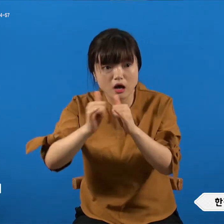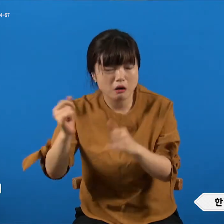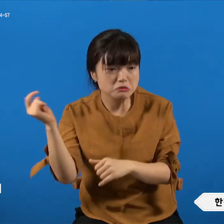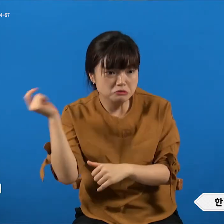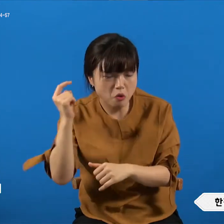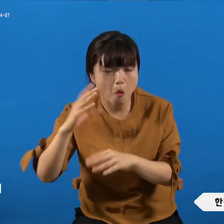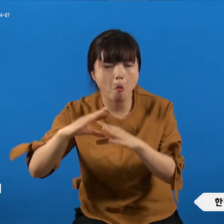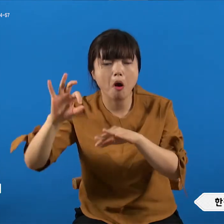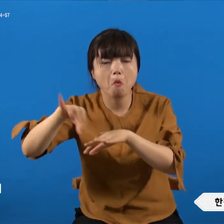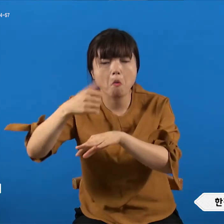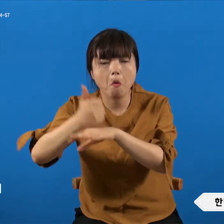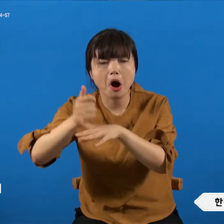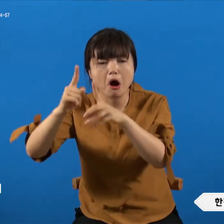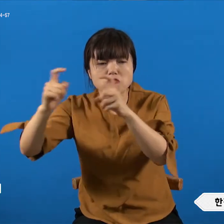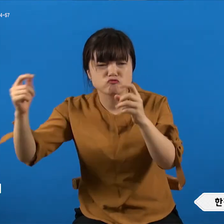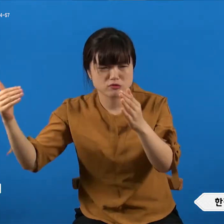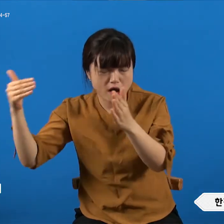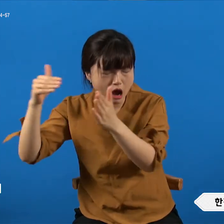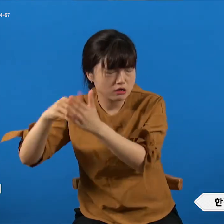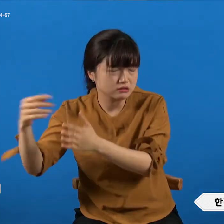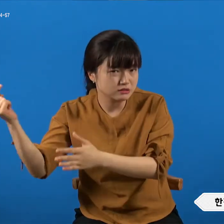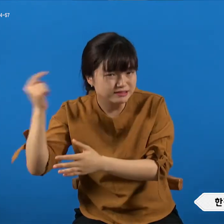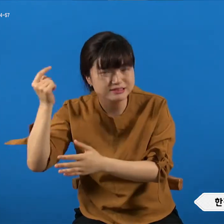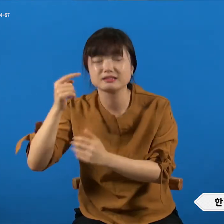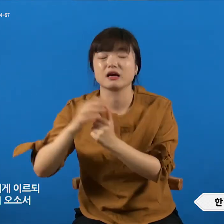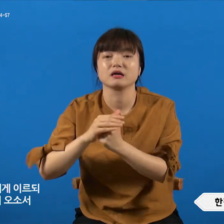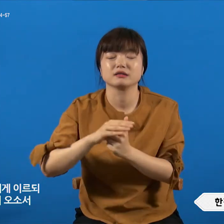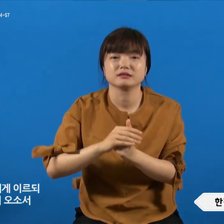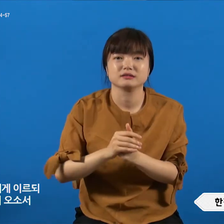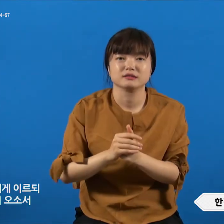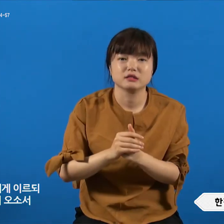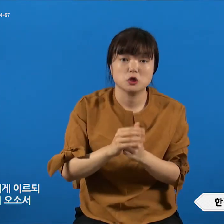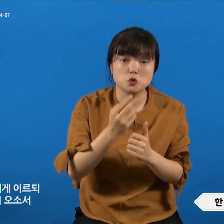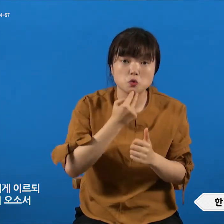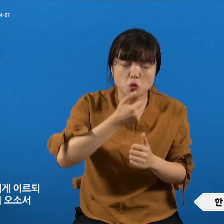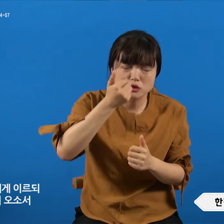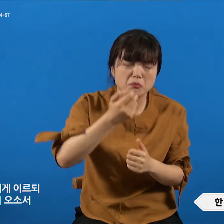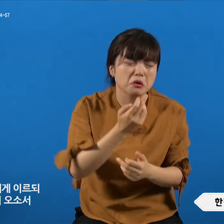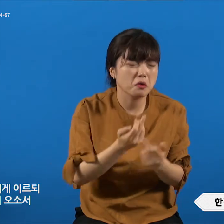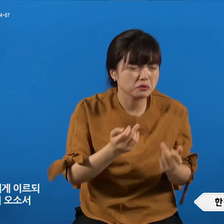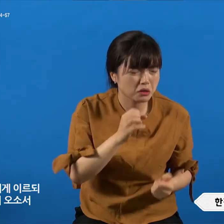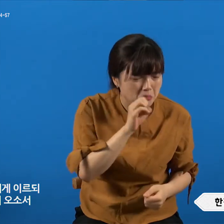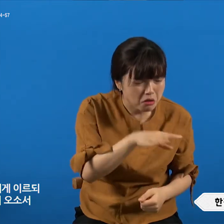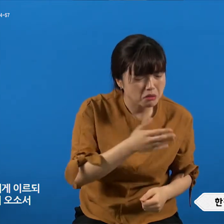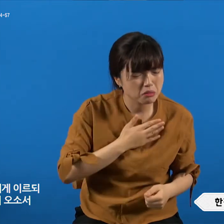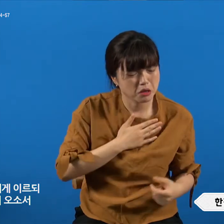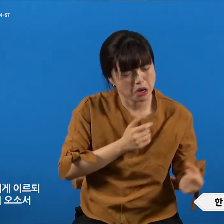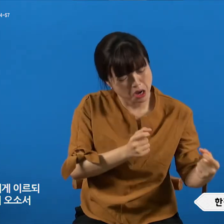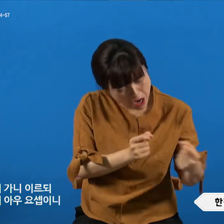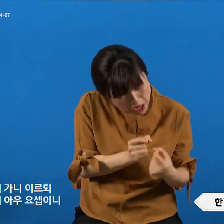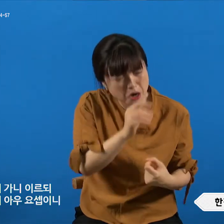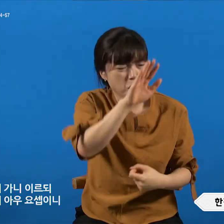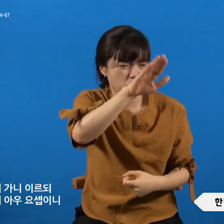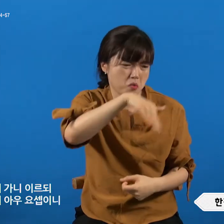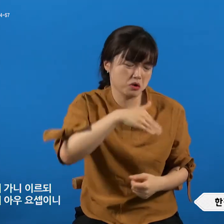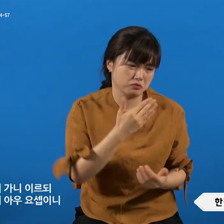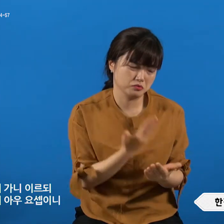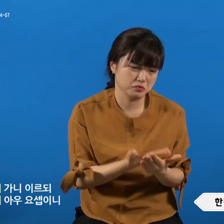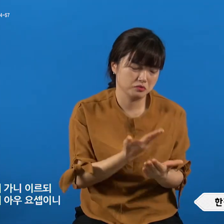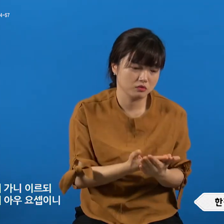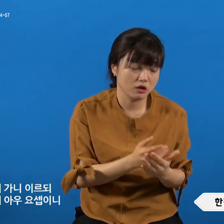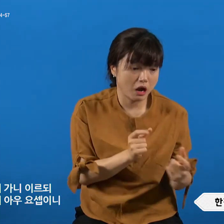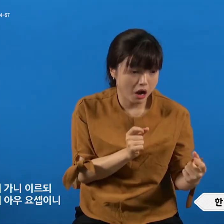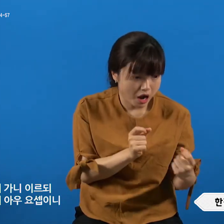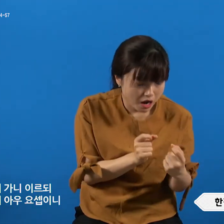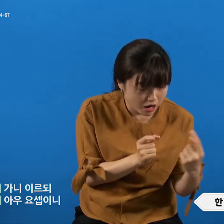들리며 바로의 궁중에 들리더라. 4절부터는 요셉이 형들에게 이르되 내게로 가까이 오소서. 그들이